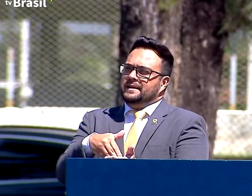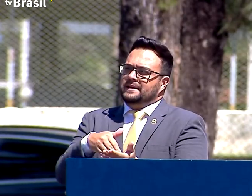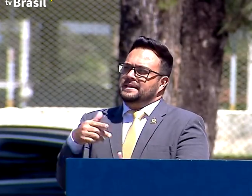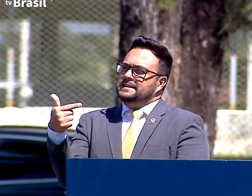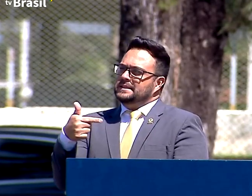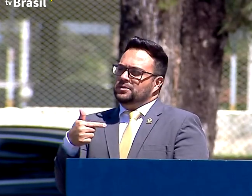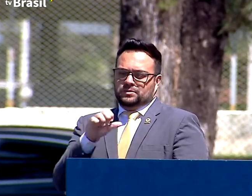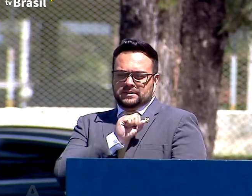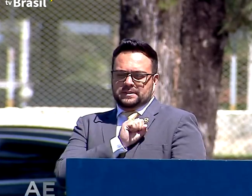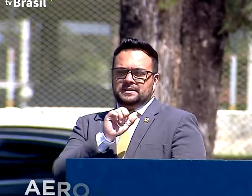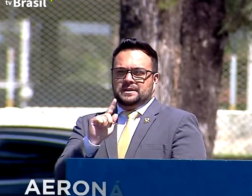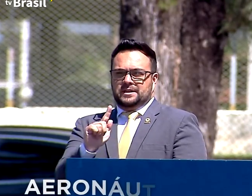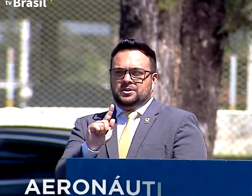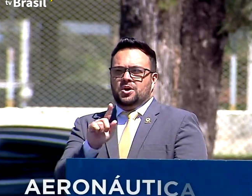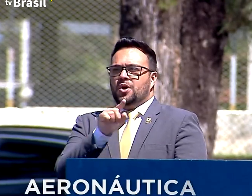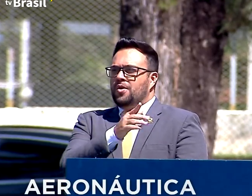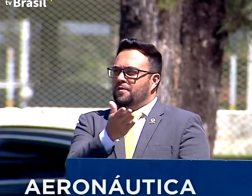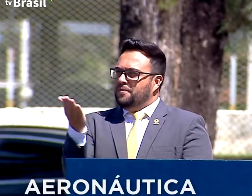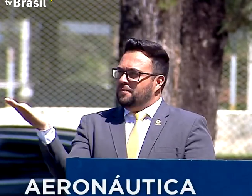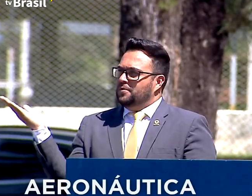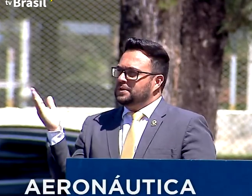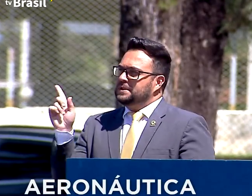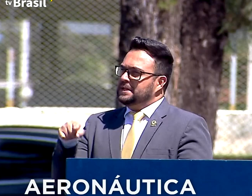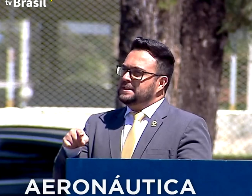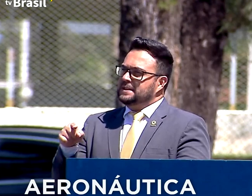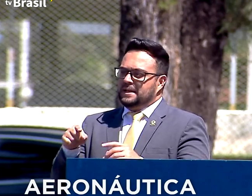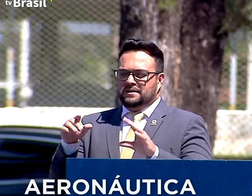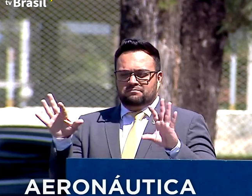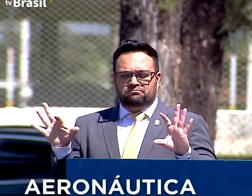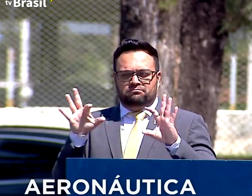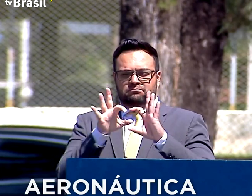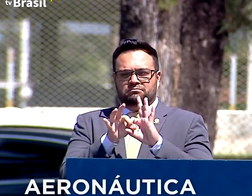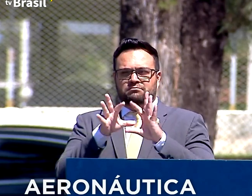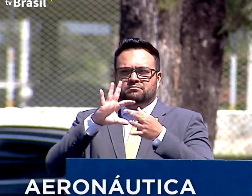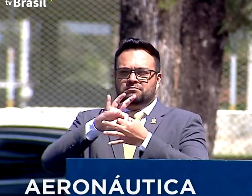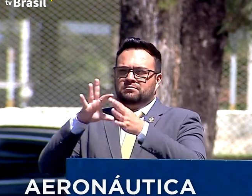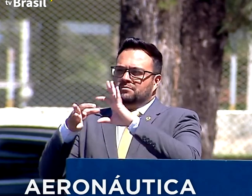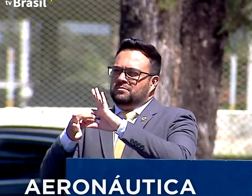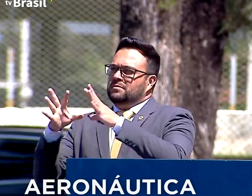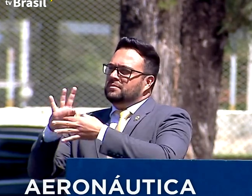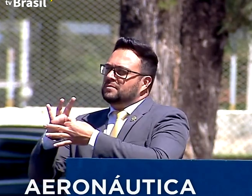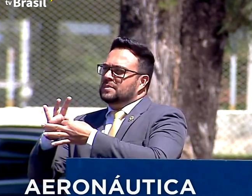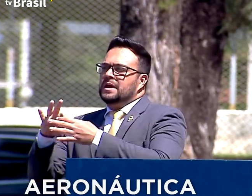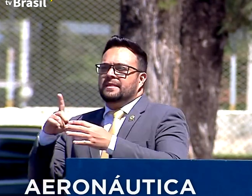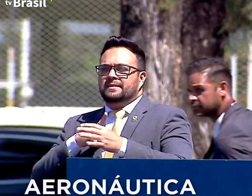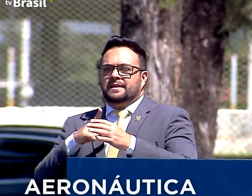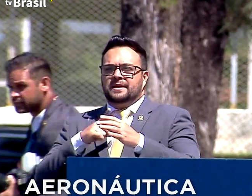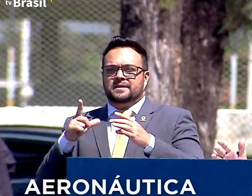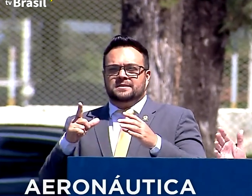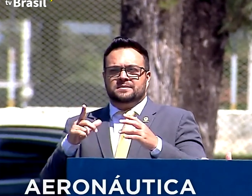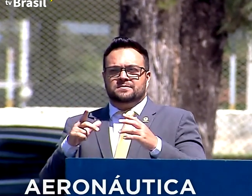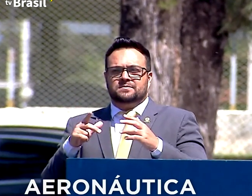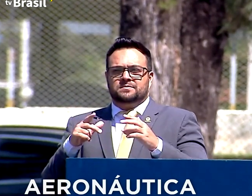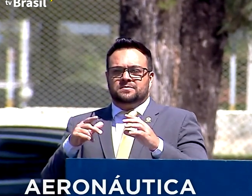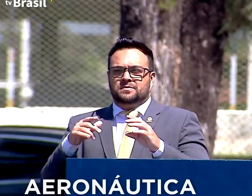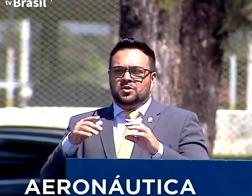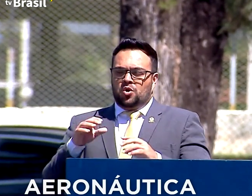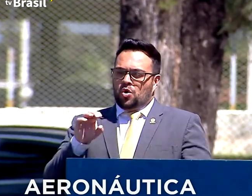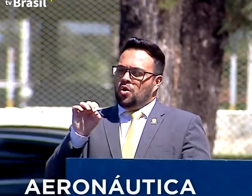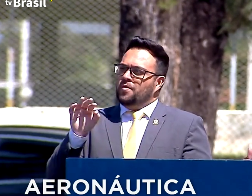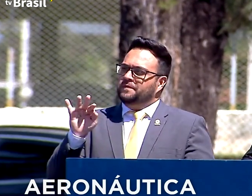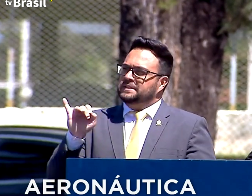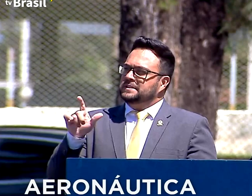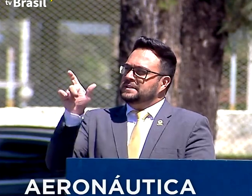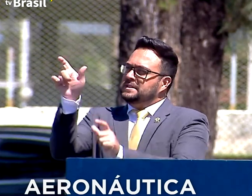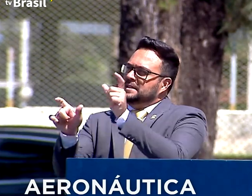Vocês fazem parte de uma corrente, um grande elo que existe entre a força, entre os oficiais e